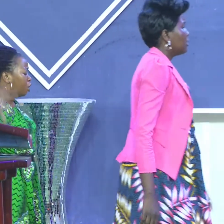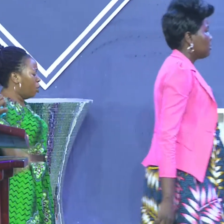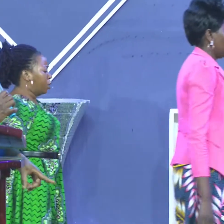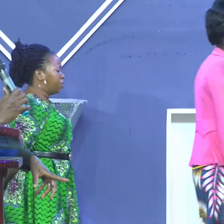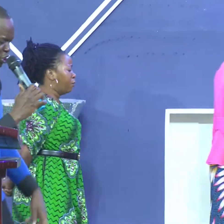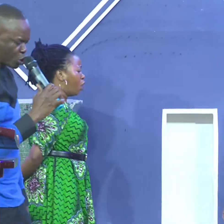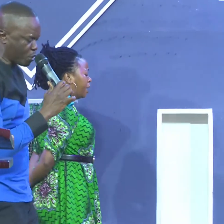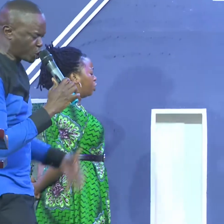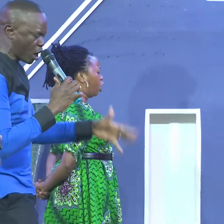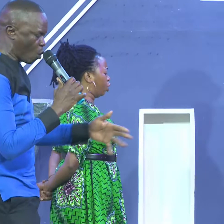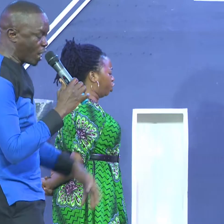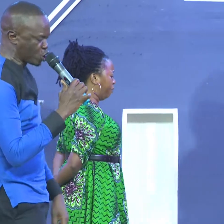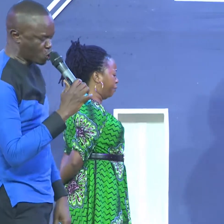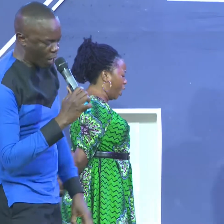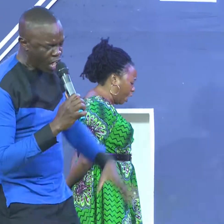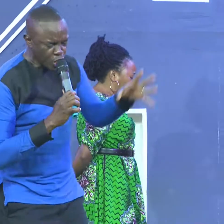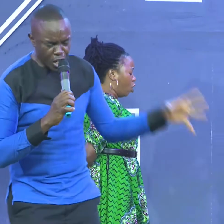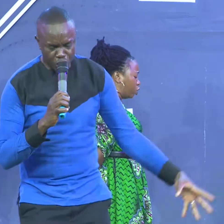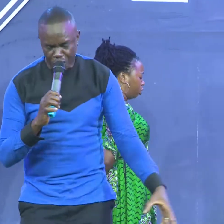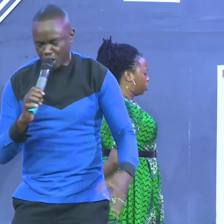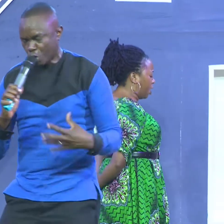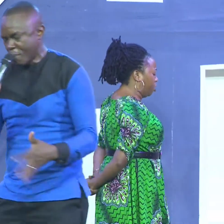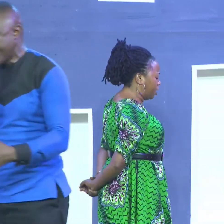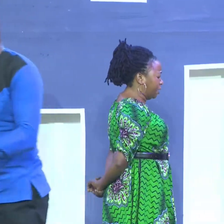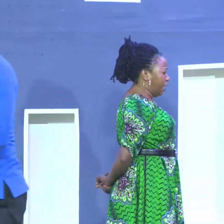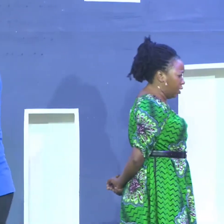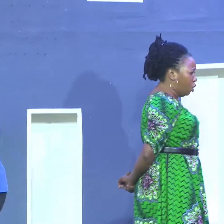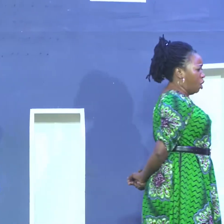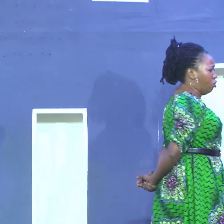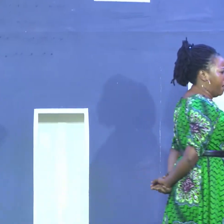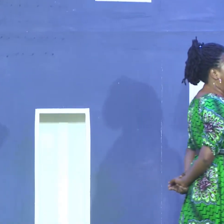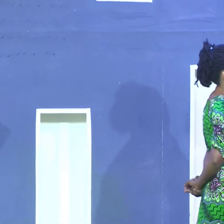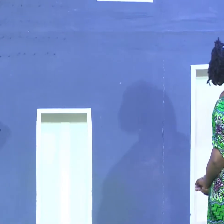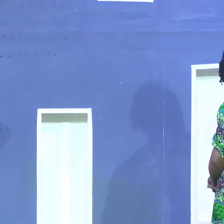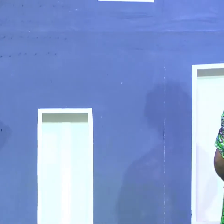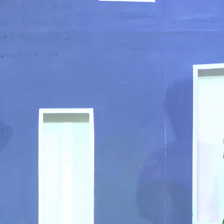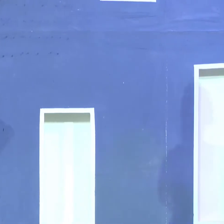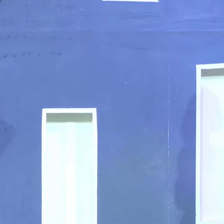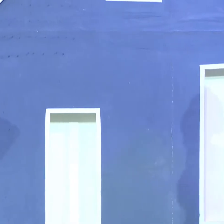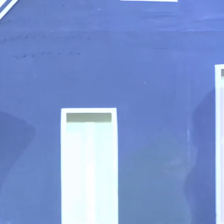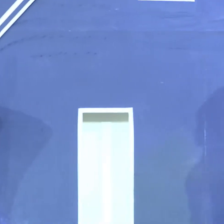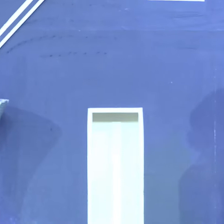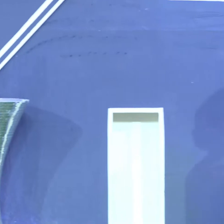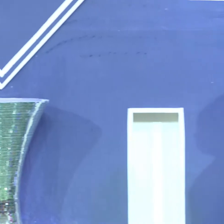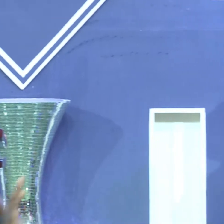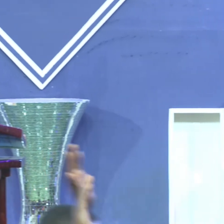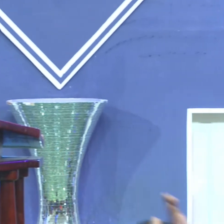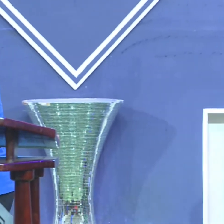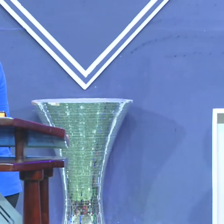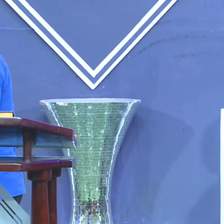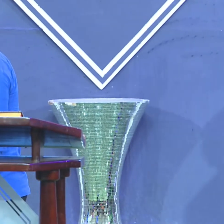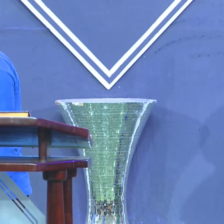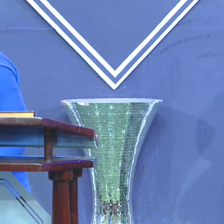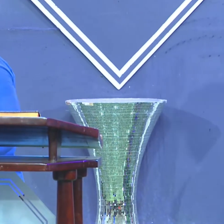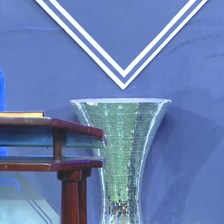Kabaka, Genetu for Jetulimu Chaku, and Yesuwa, Genetu for Jetulimi in the Mokama Chaku Tasi. Chineji fache tujimine mamu kama